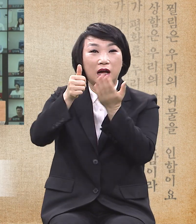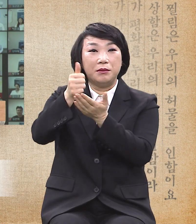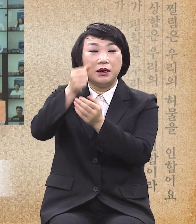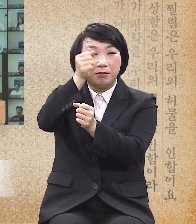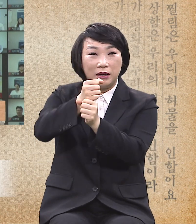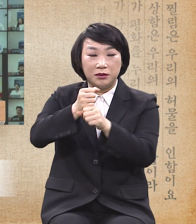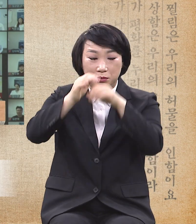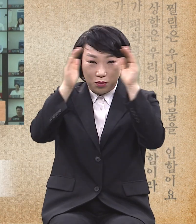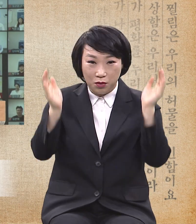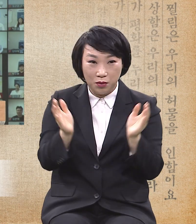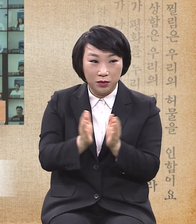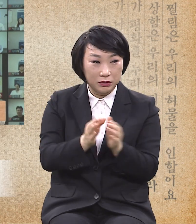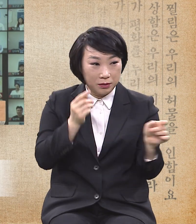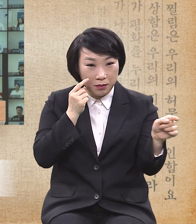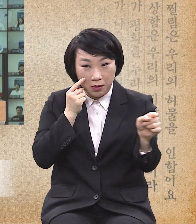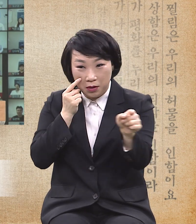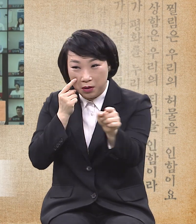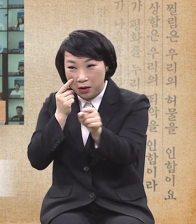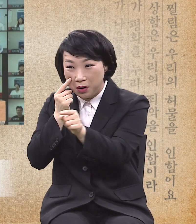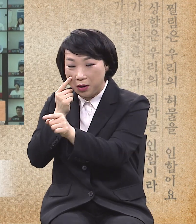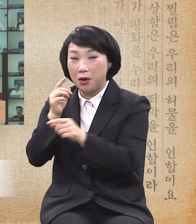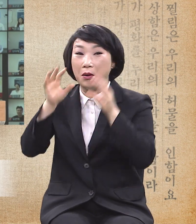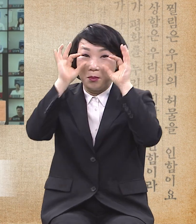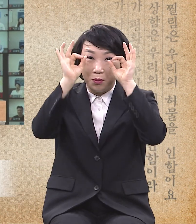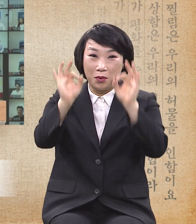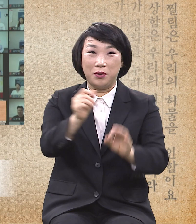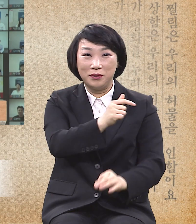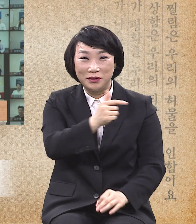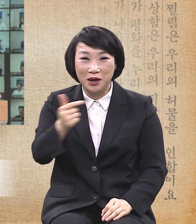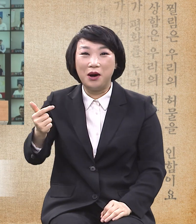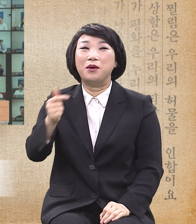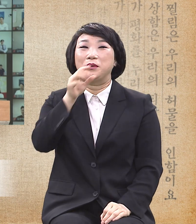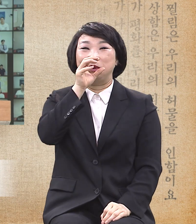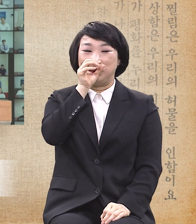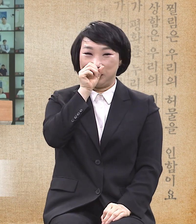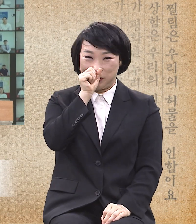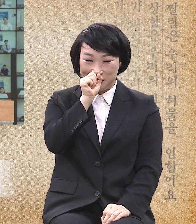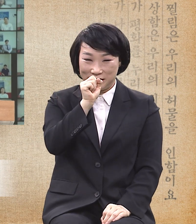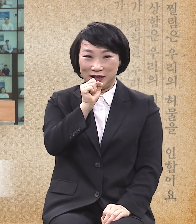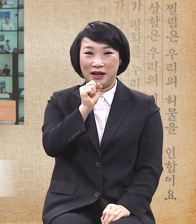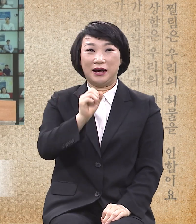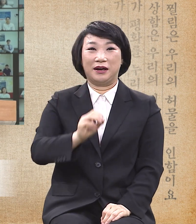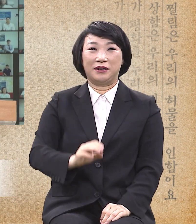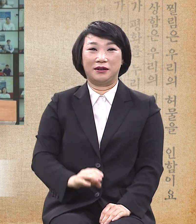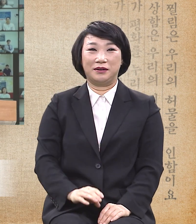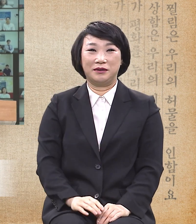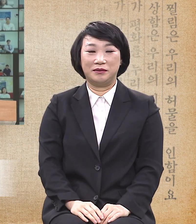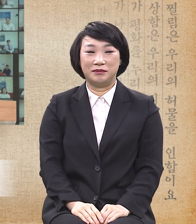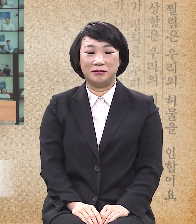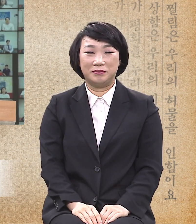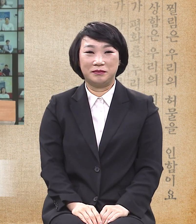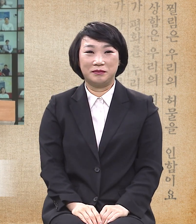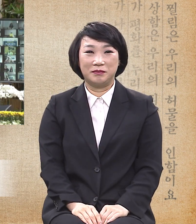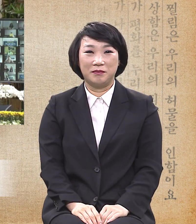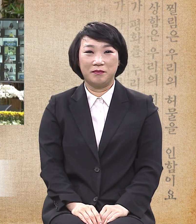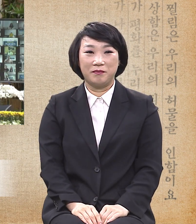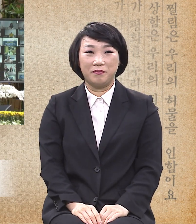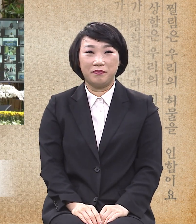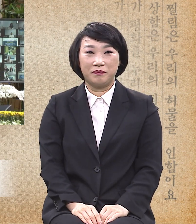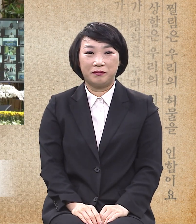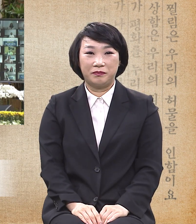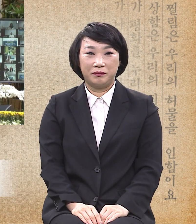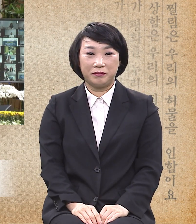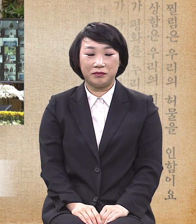지으신 모든 것을 보시니 보시기에 심히 좋았더라 라고